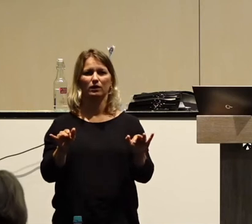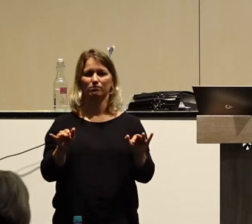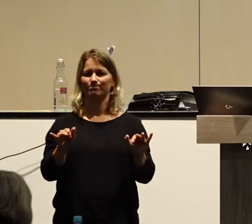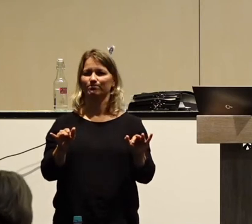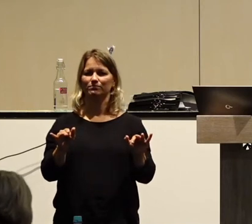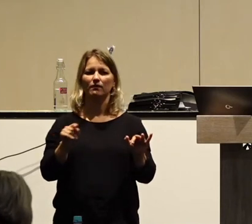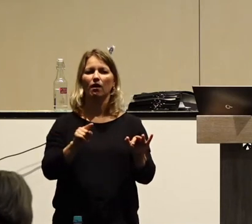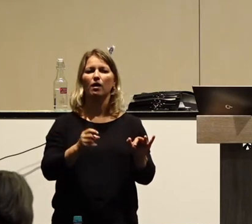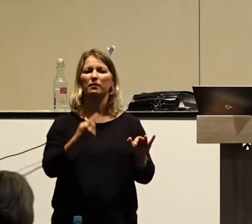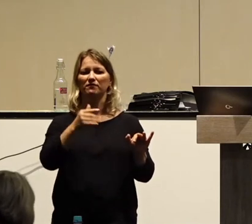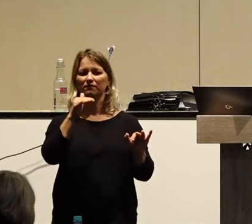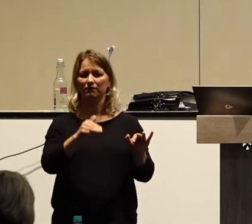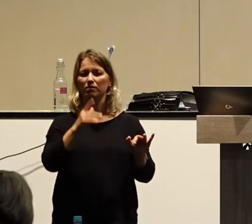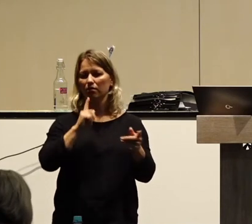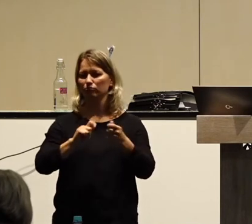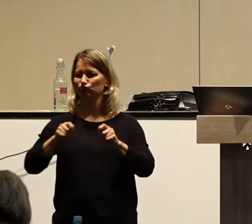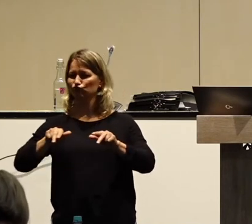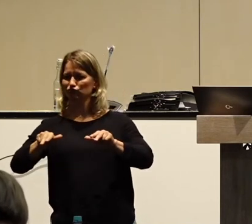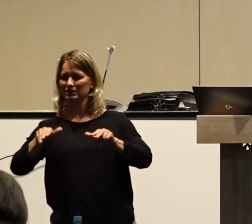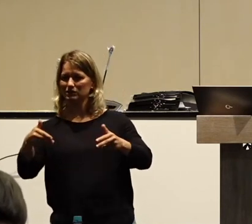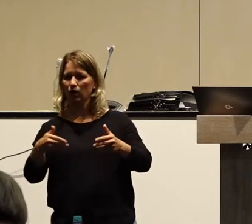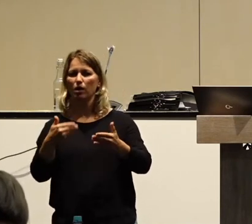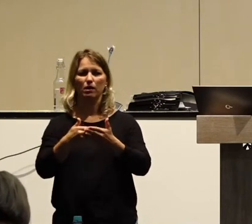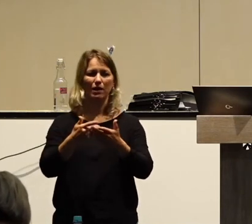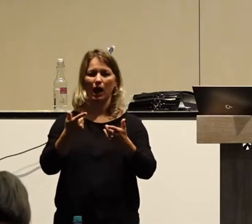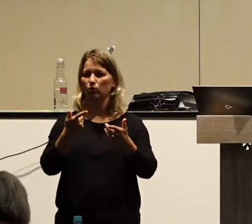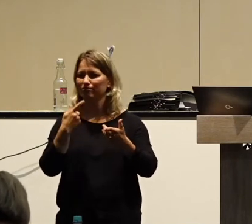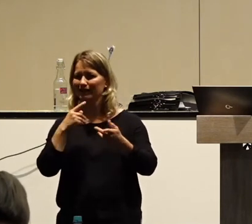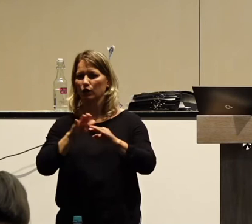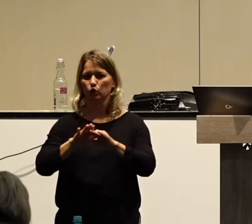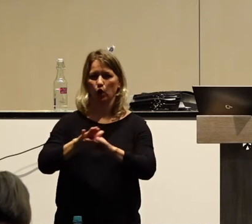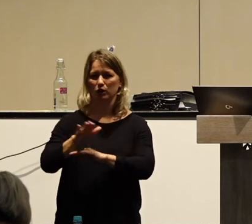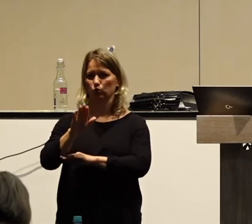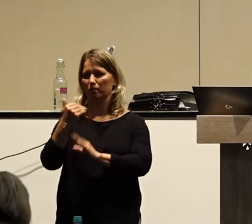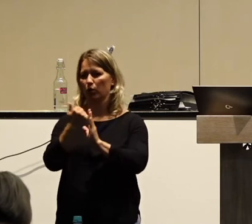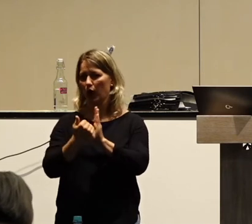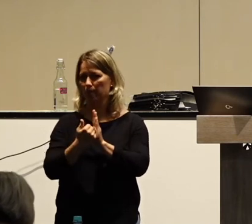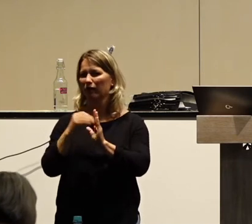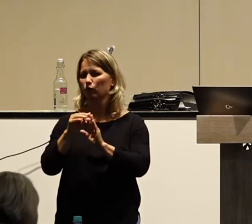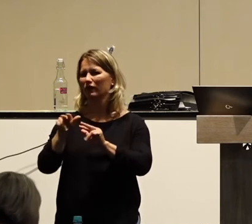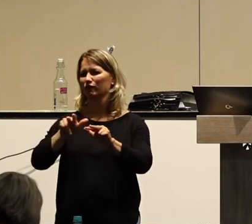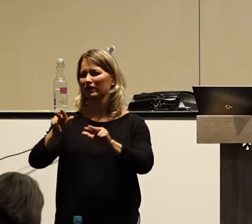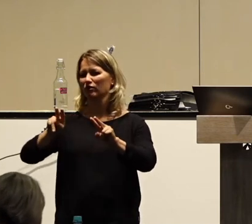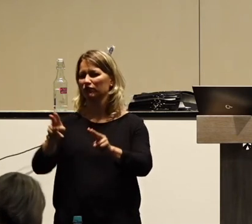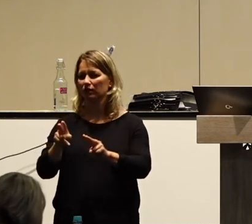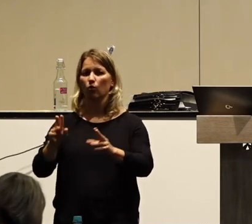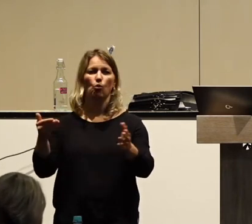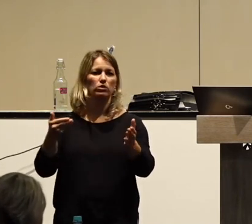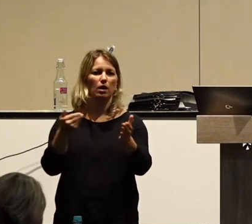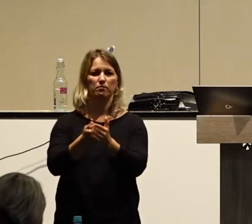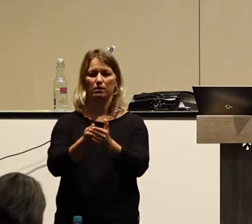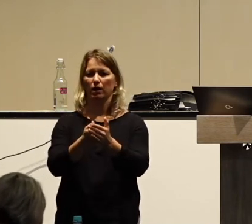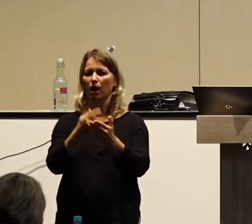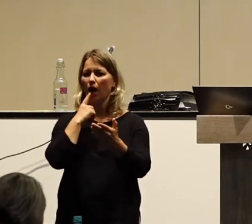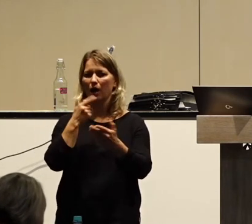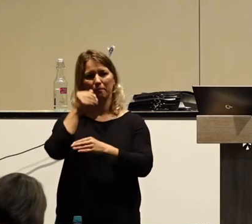zu reagieren, zum Beispiel mit einem Konjunkturprogramm auf die Auswirkungen der Wirtschaft oder auch mit optionalen und